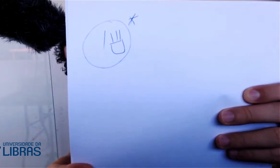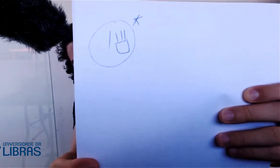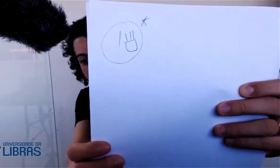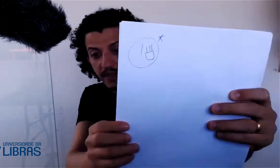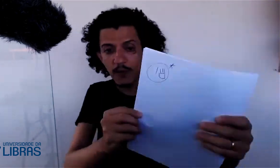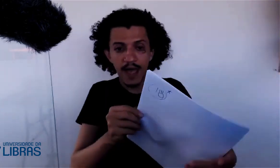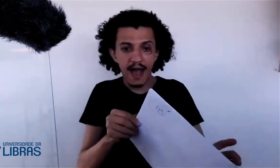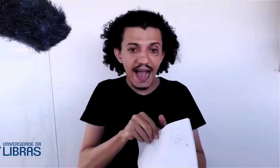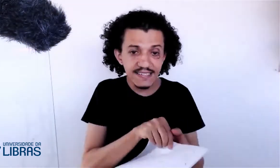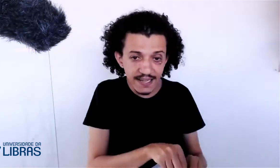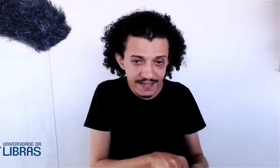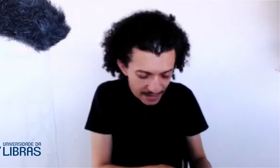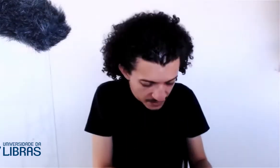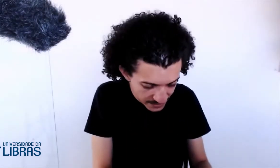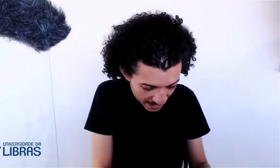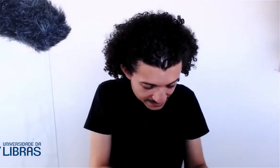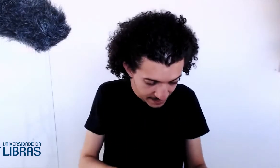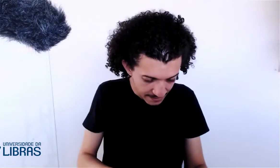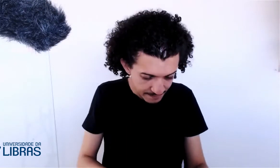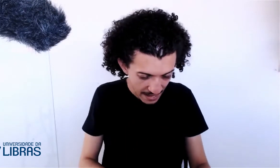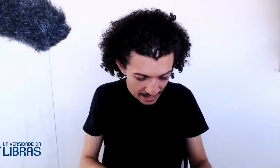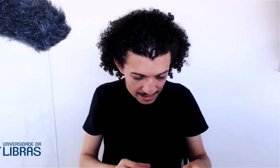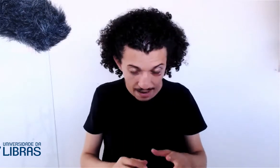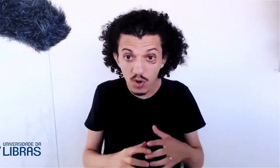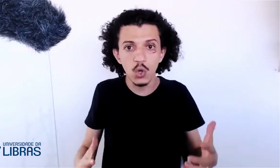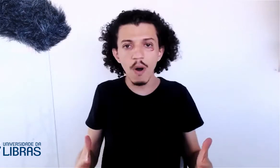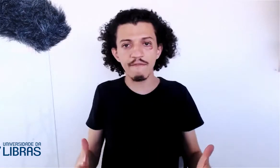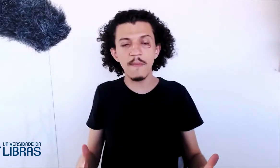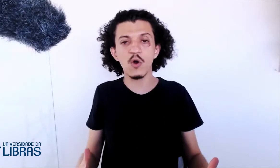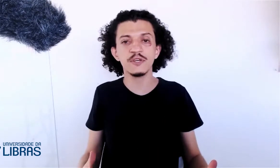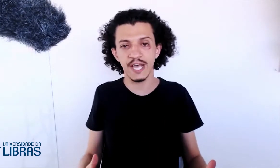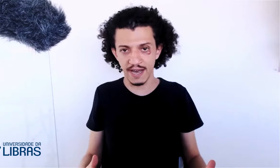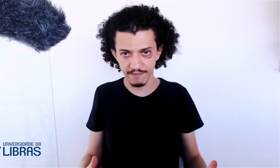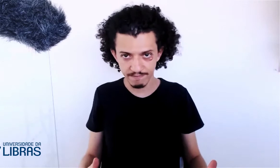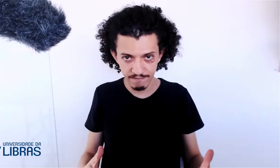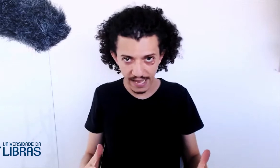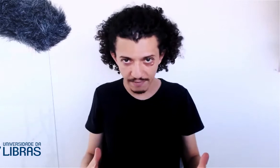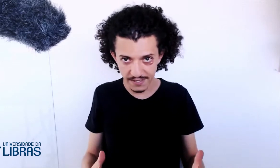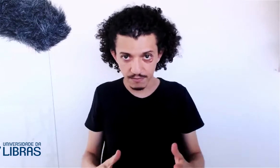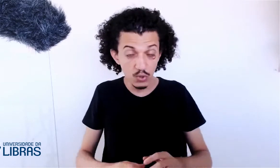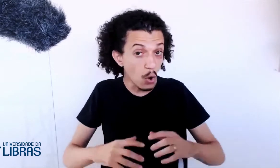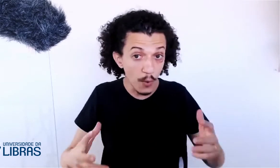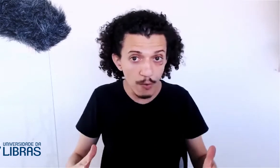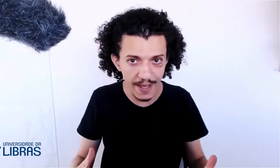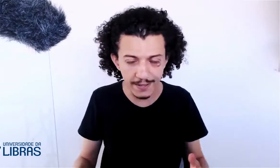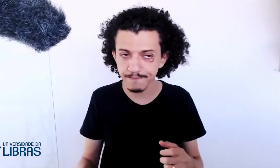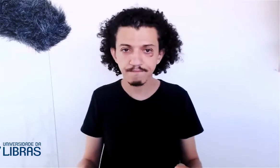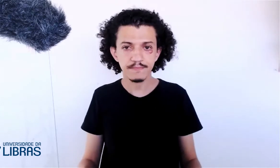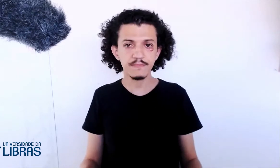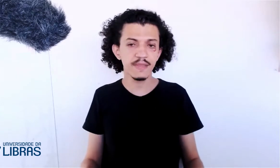Percebe? Então, a escrita da língua de sinais, ela mudou a forma como eu enxergava a Libras. Mudou por completo.